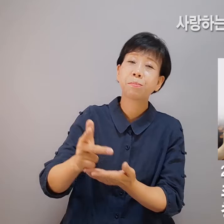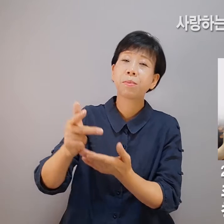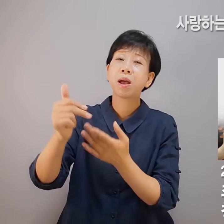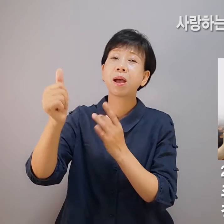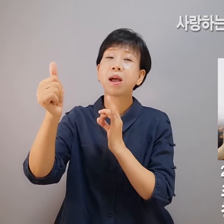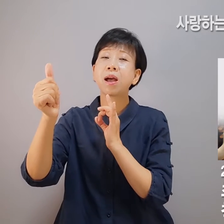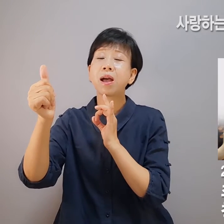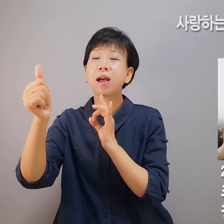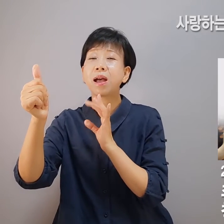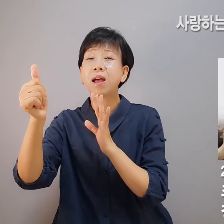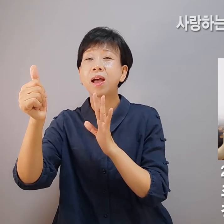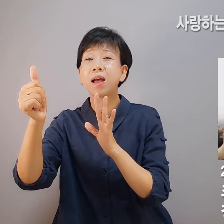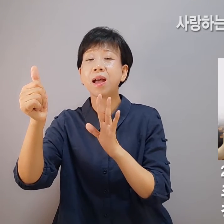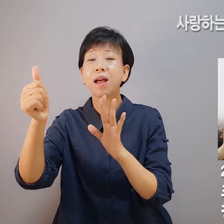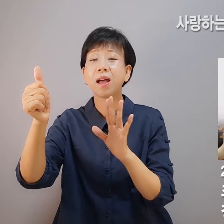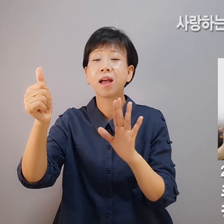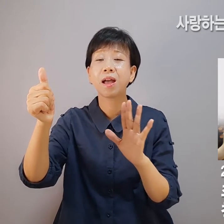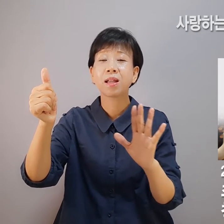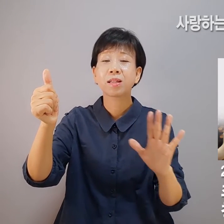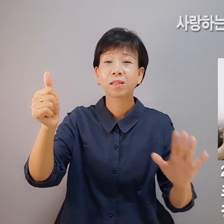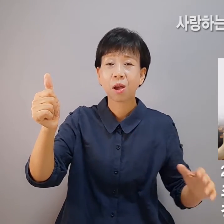주님만